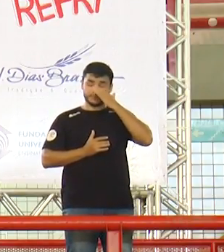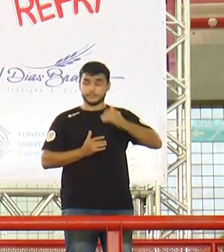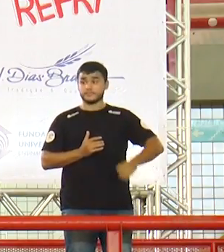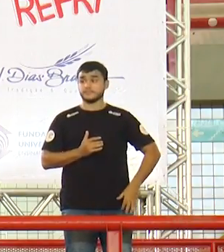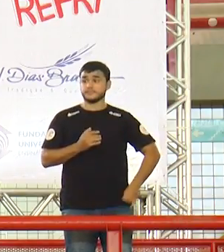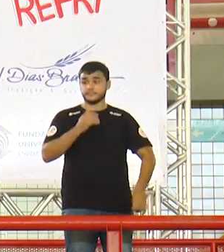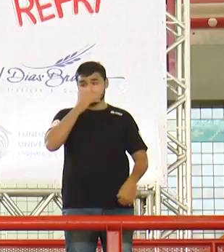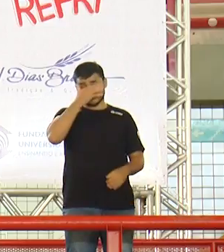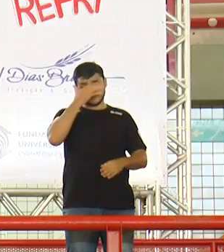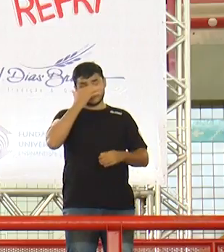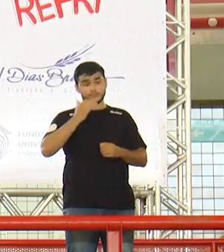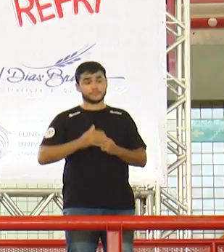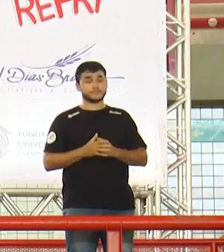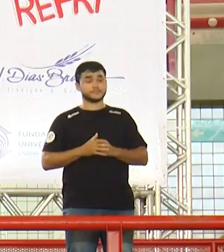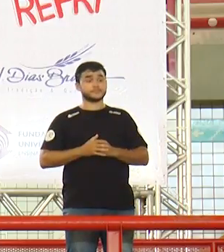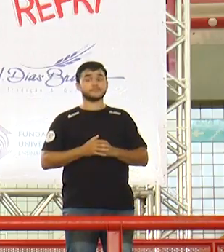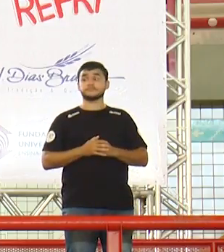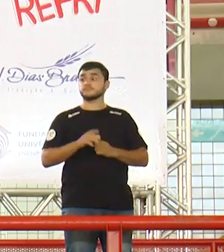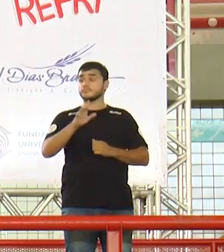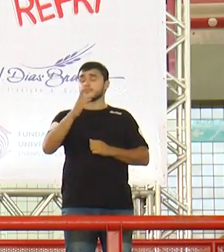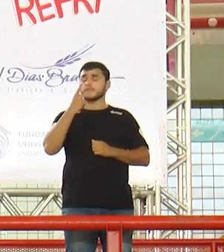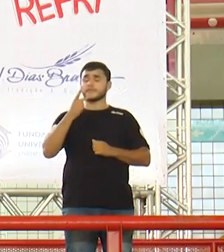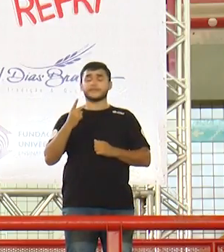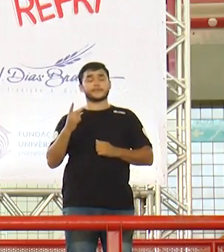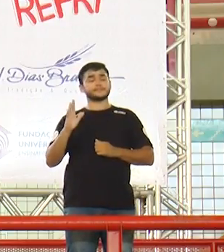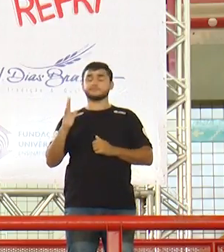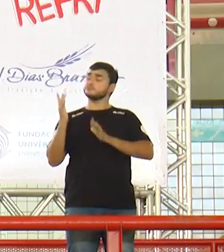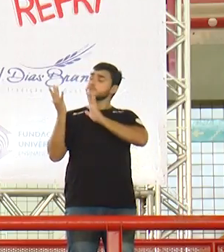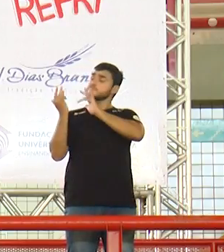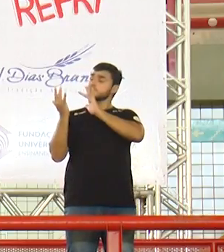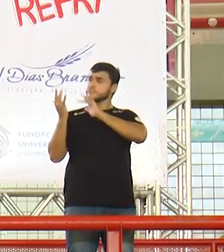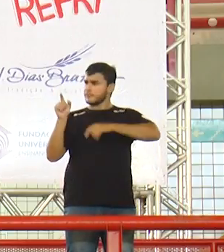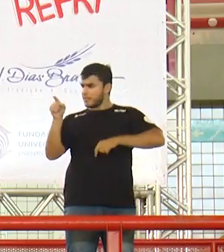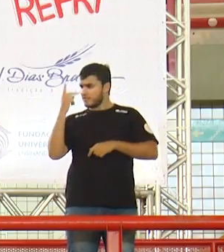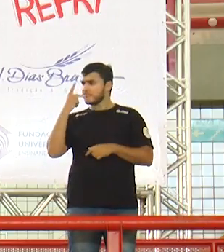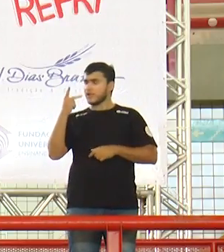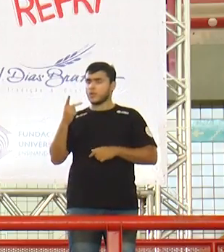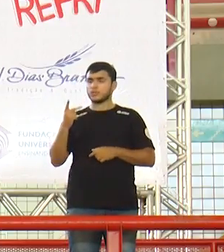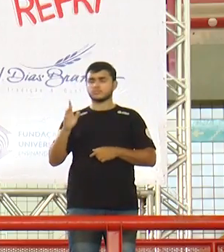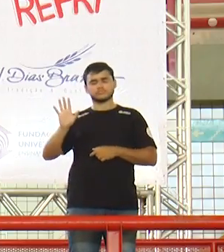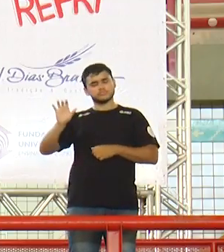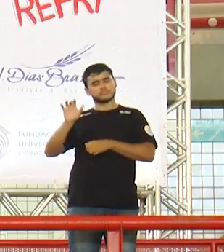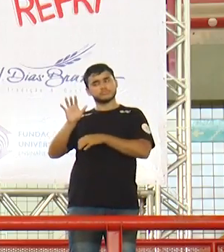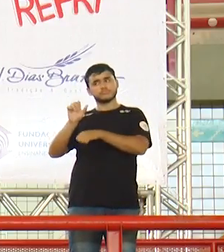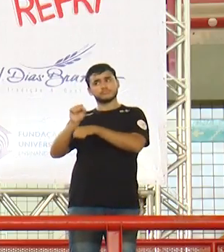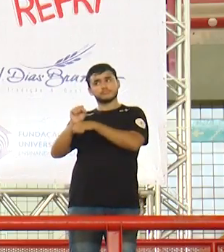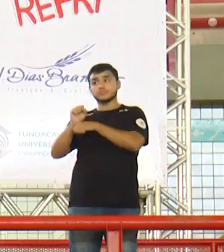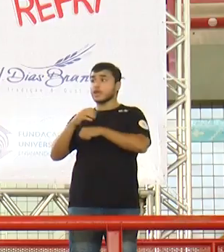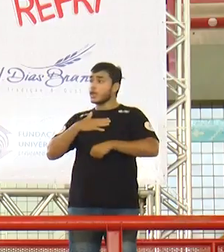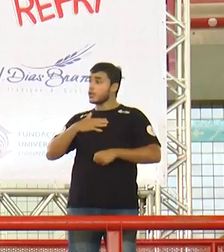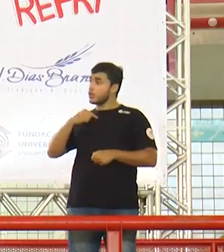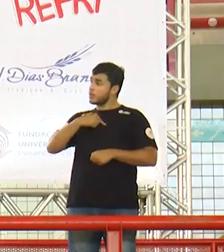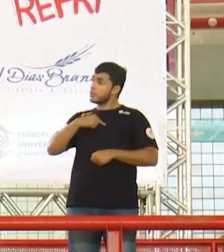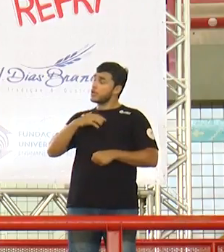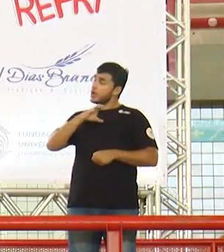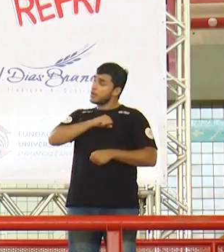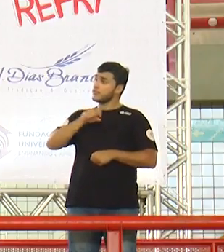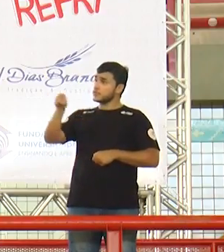Aí, para poder completar a conversa, assim, calma que eu não acabei. Eu falei, eu te